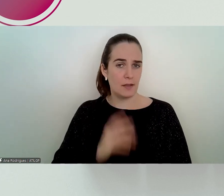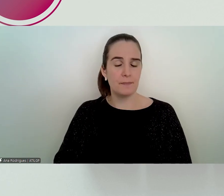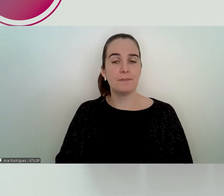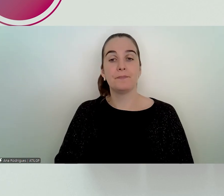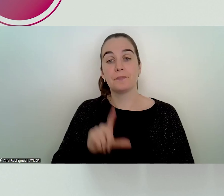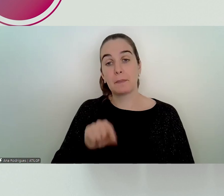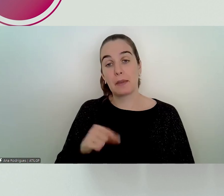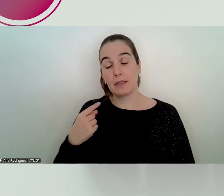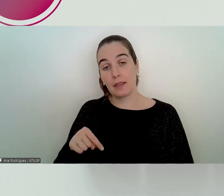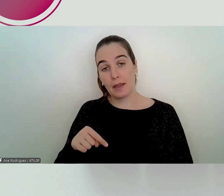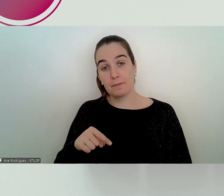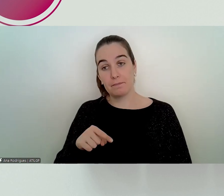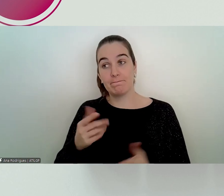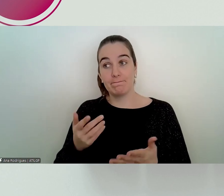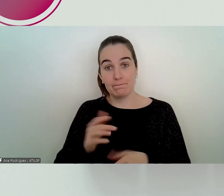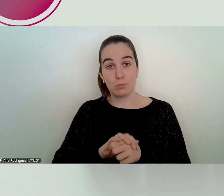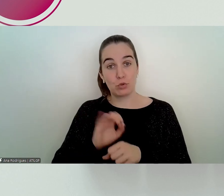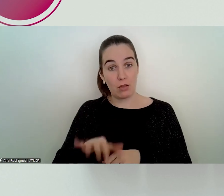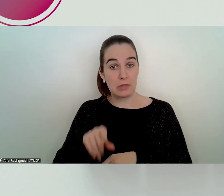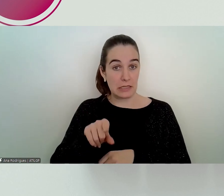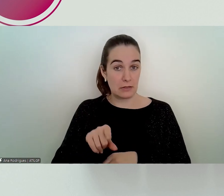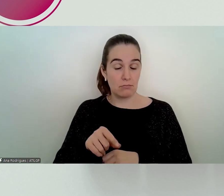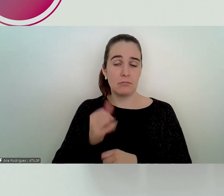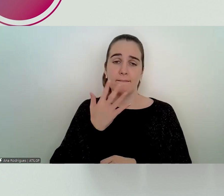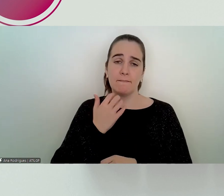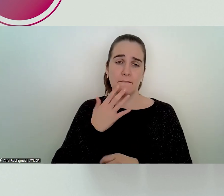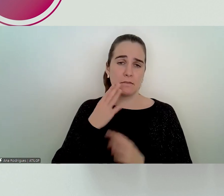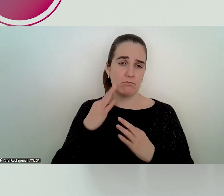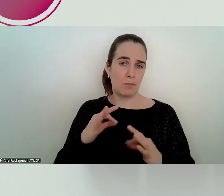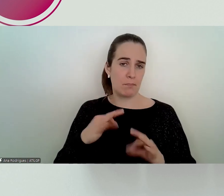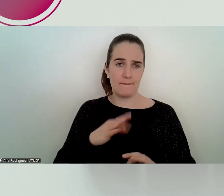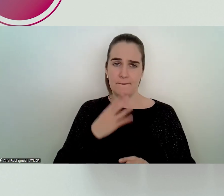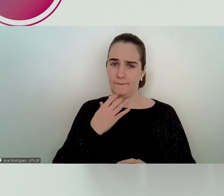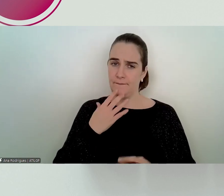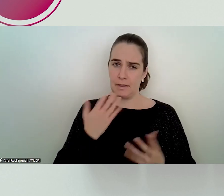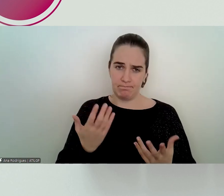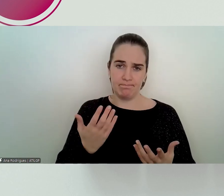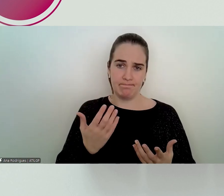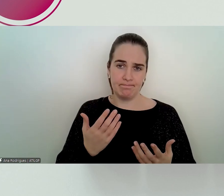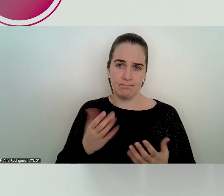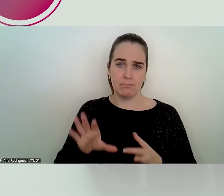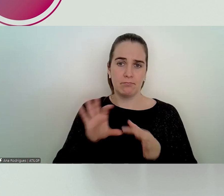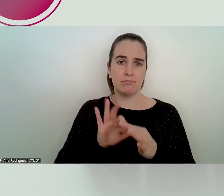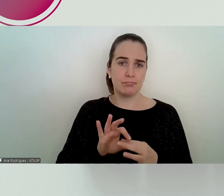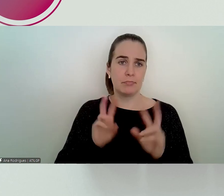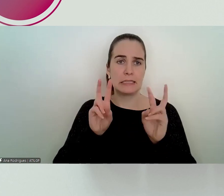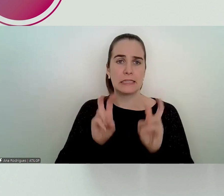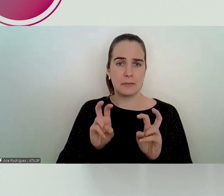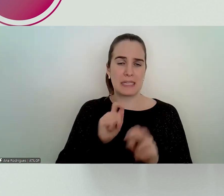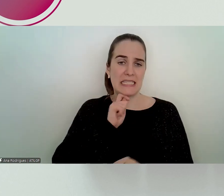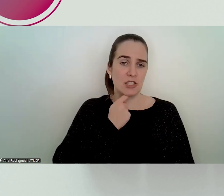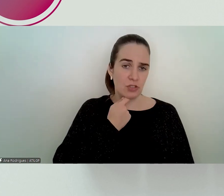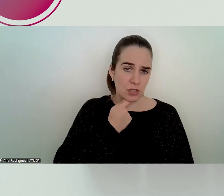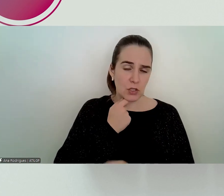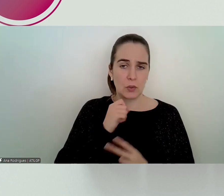também, por isso, aqui todos os receios que envolvem as questões do